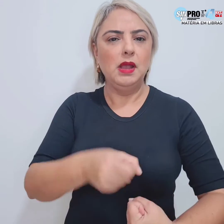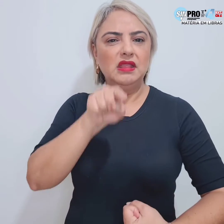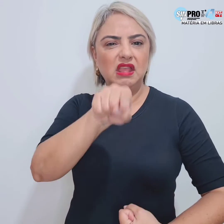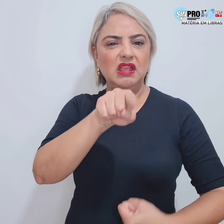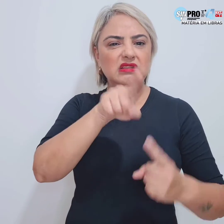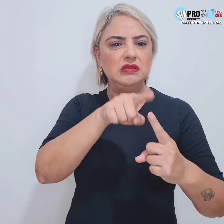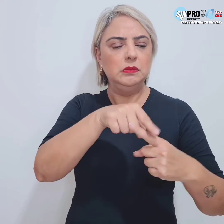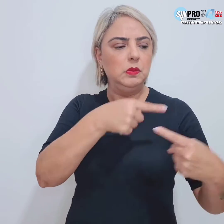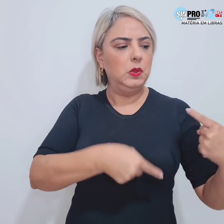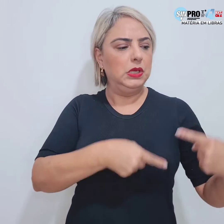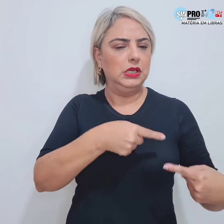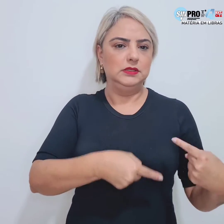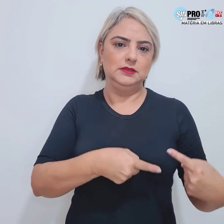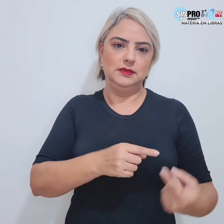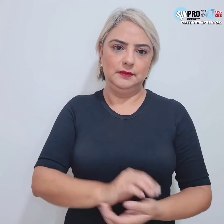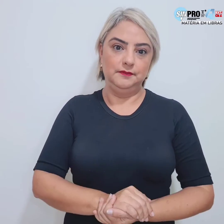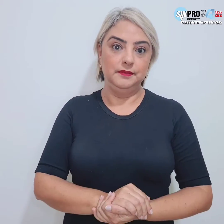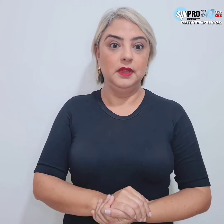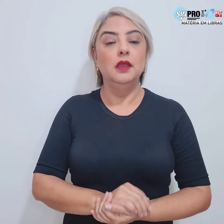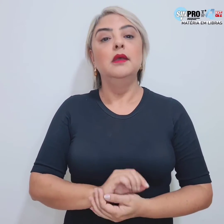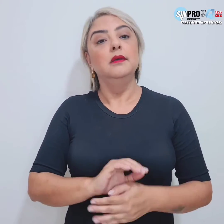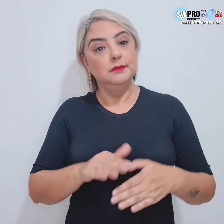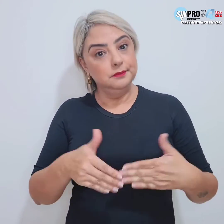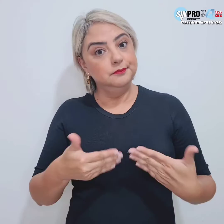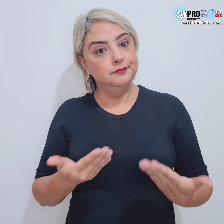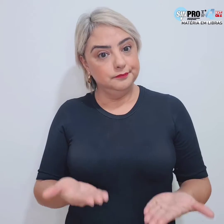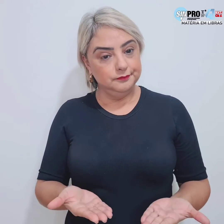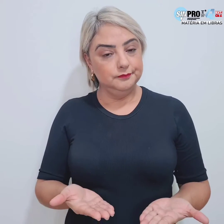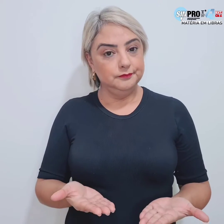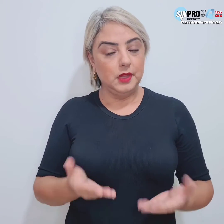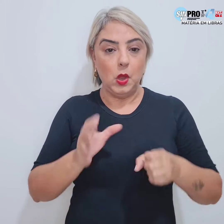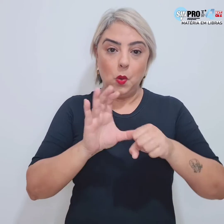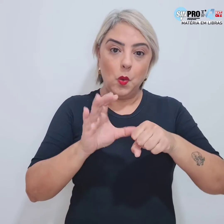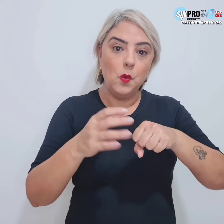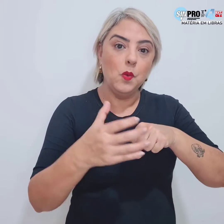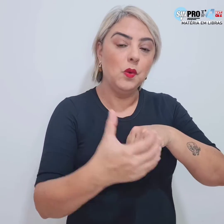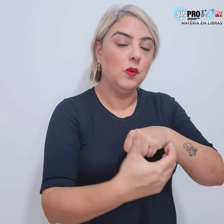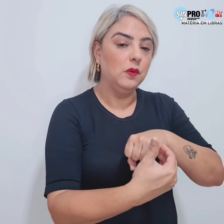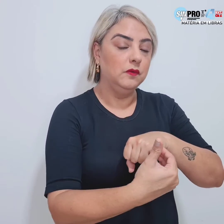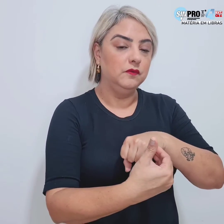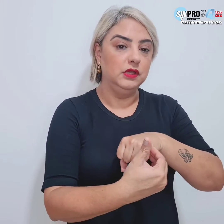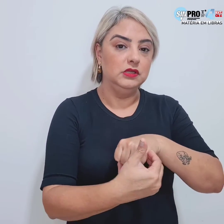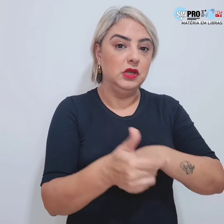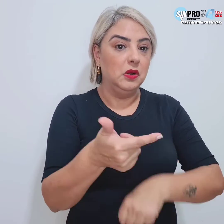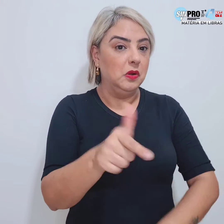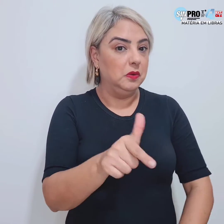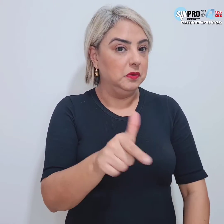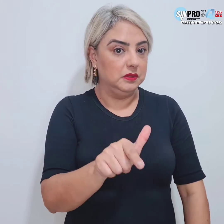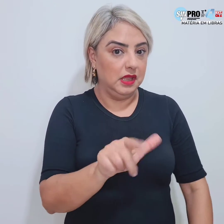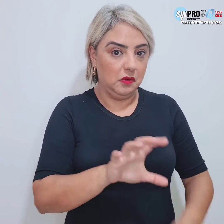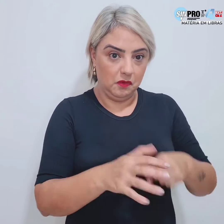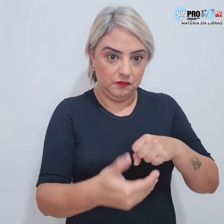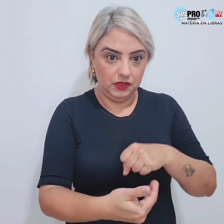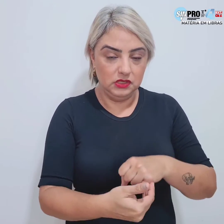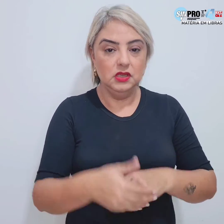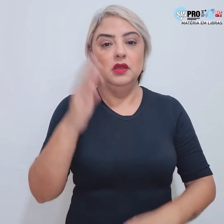Ou seja, com Covid-19 ou sem, o Brasil já está